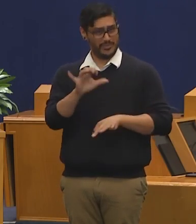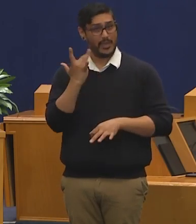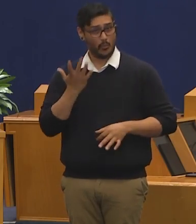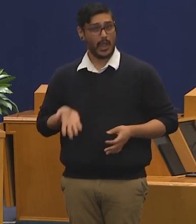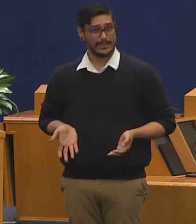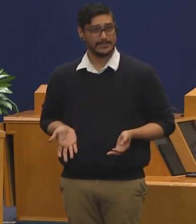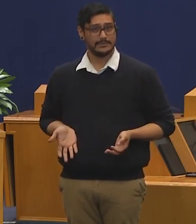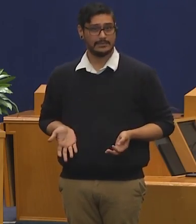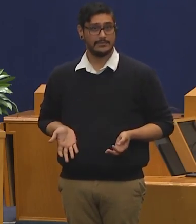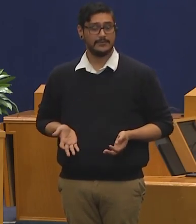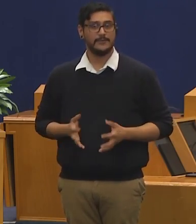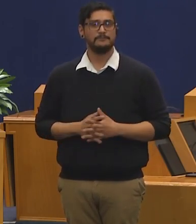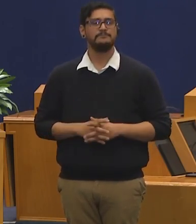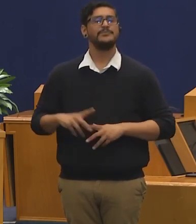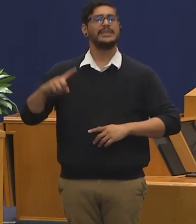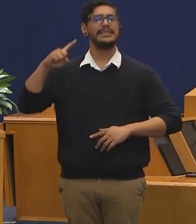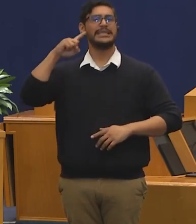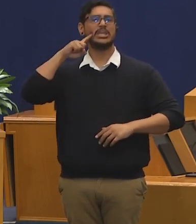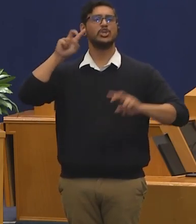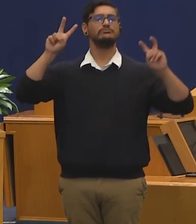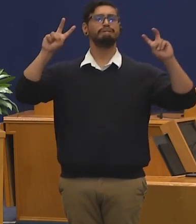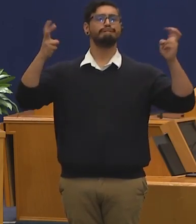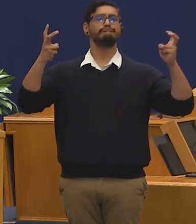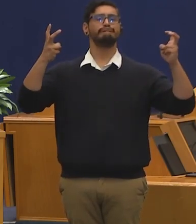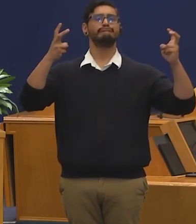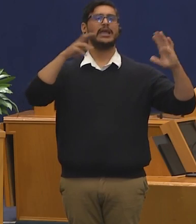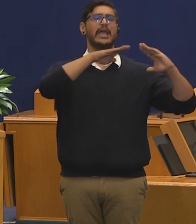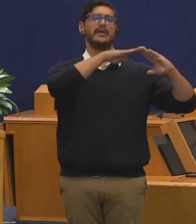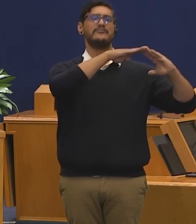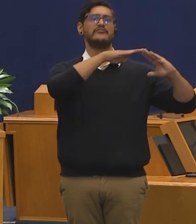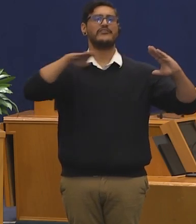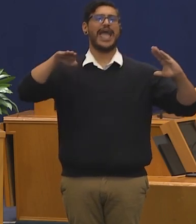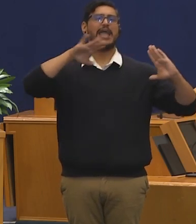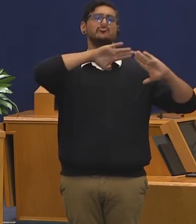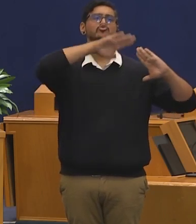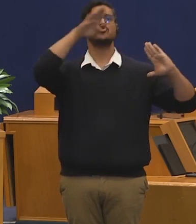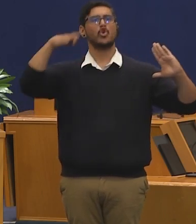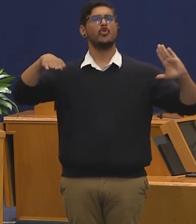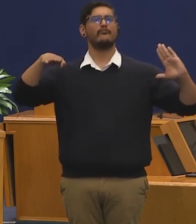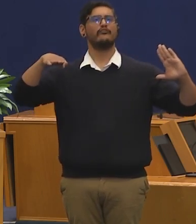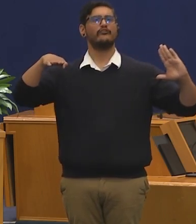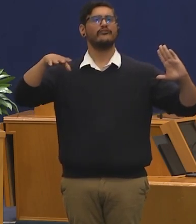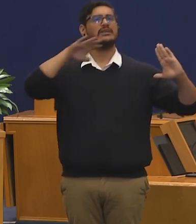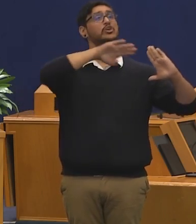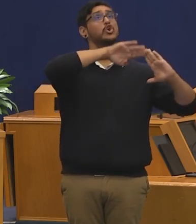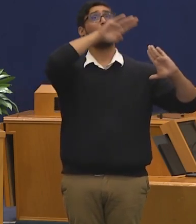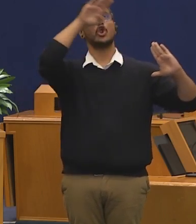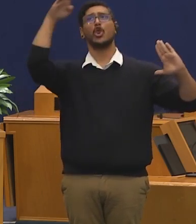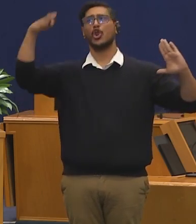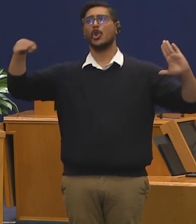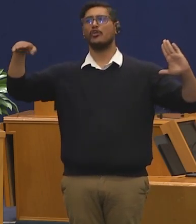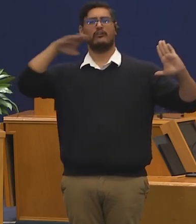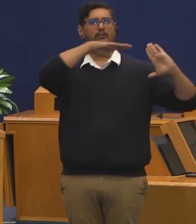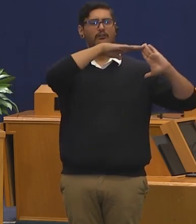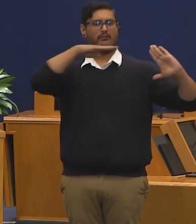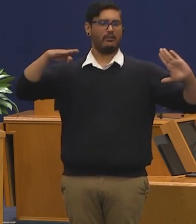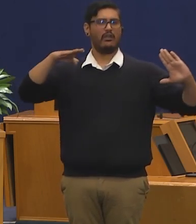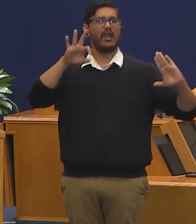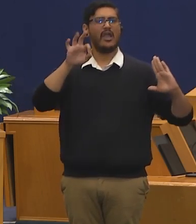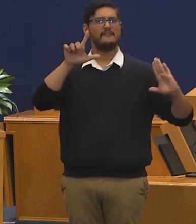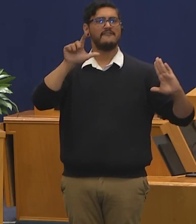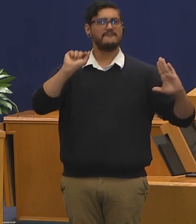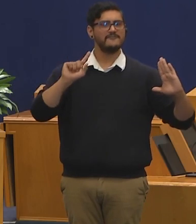Se oye la frase flatten the curve o aplanar o aplastar la curva. Esto no